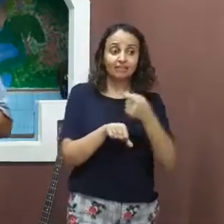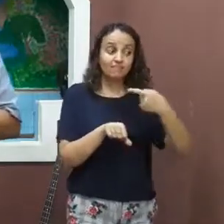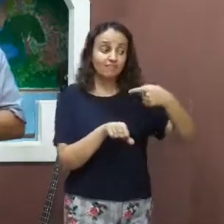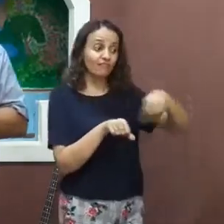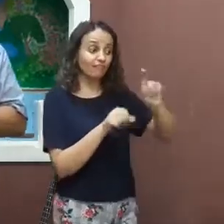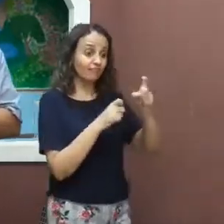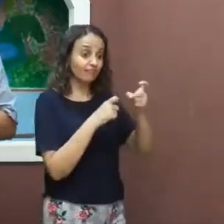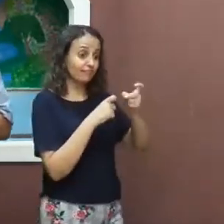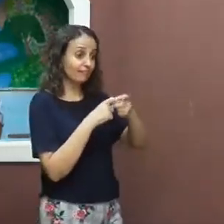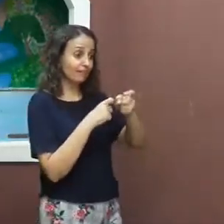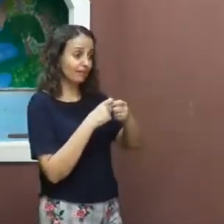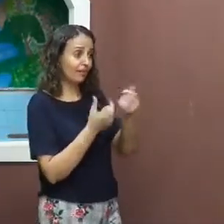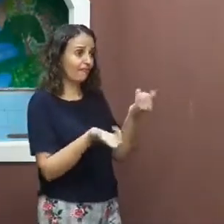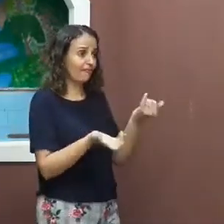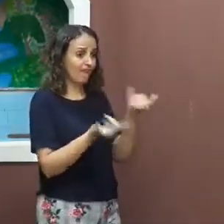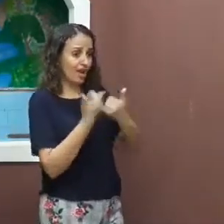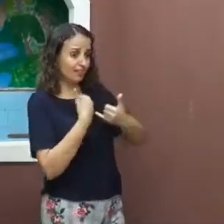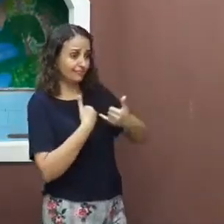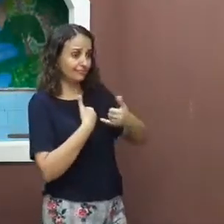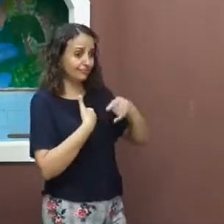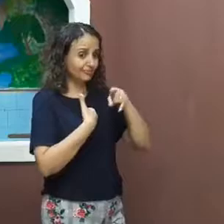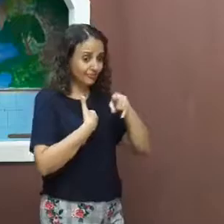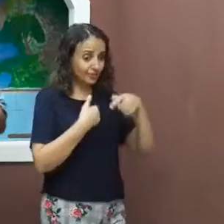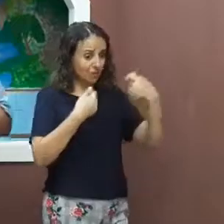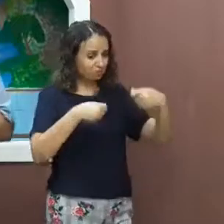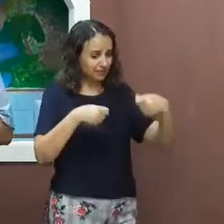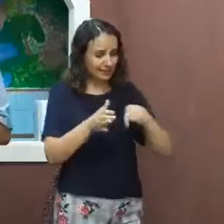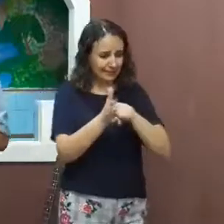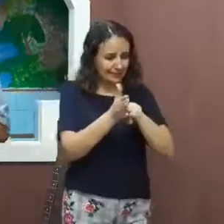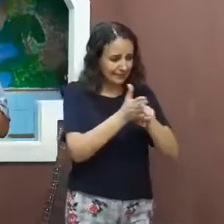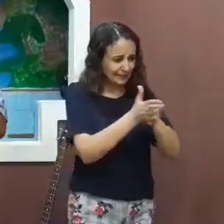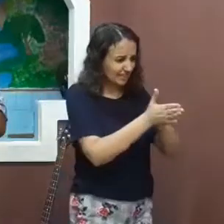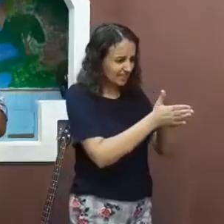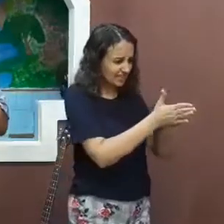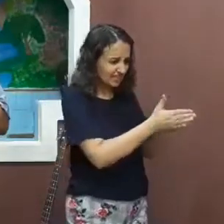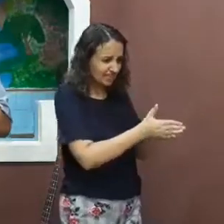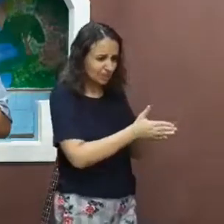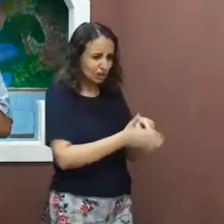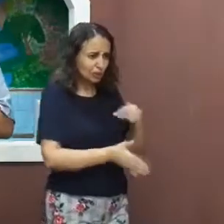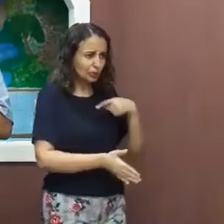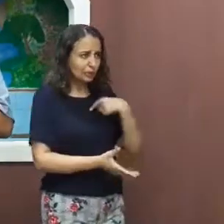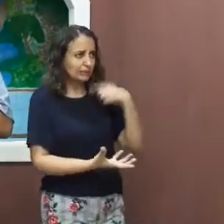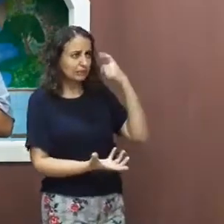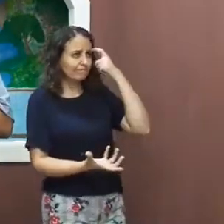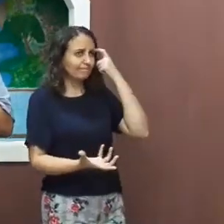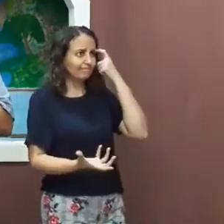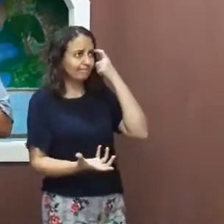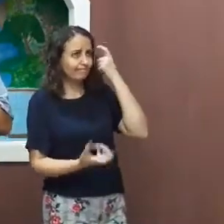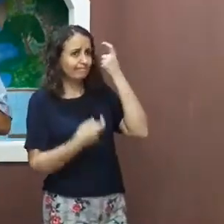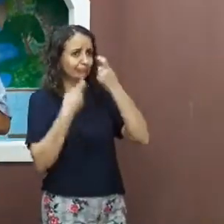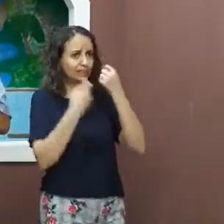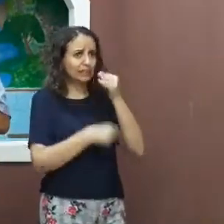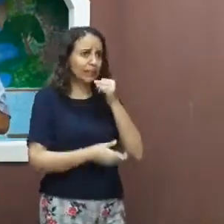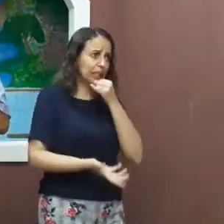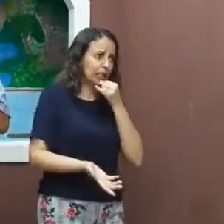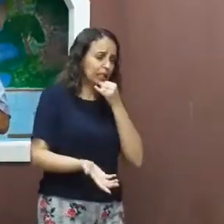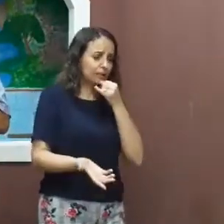essa semana e o médico disse que você tem que fazer uma bateria de exames. Só por causa disso você já ficou muito